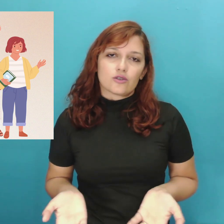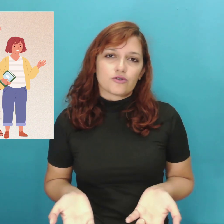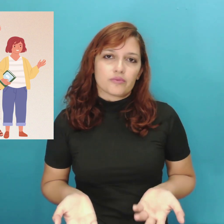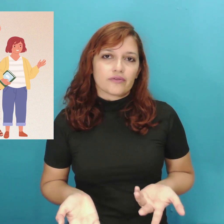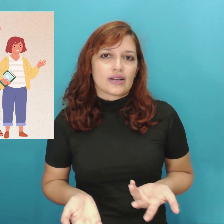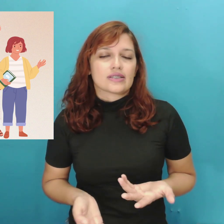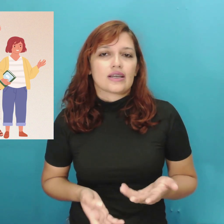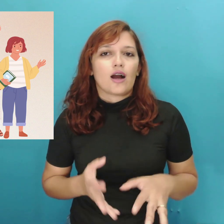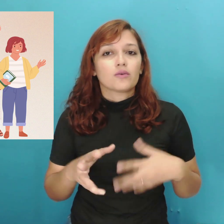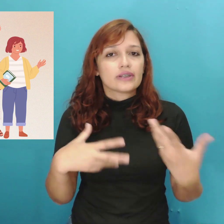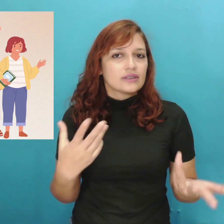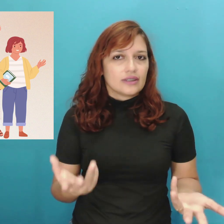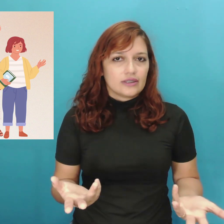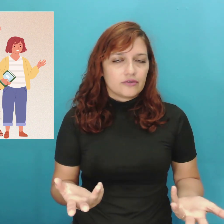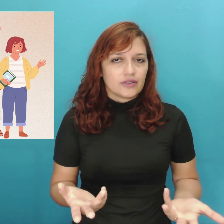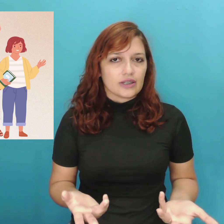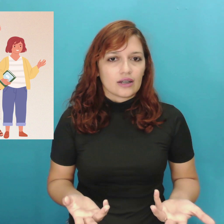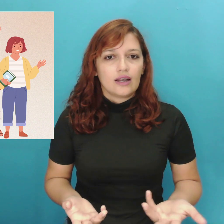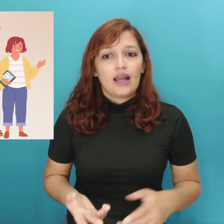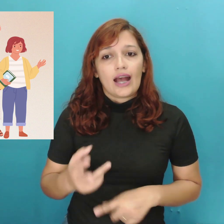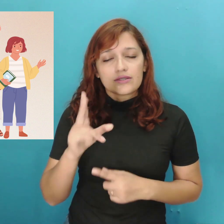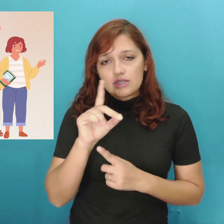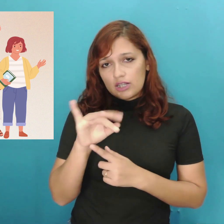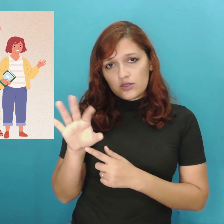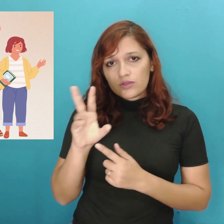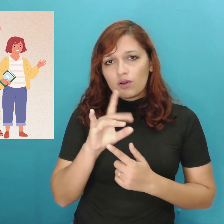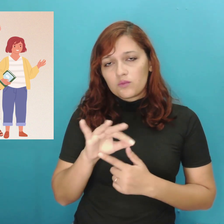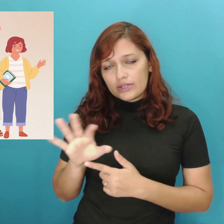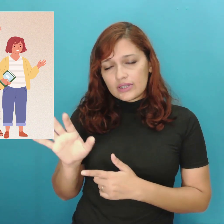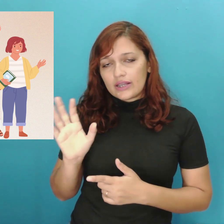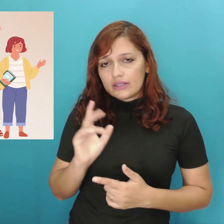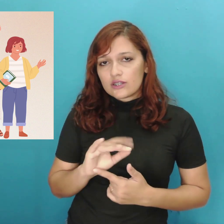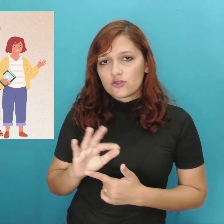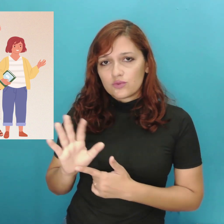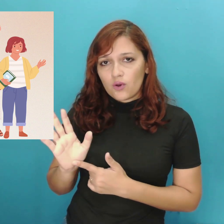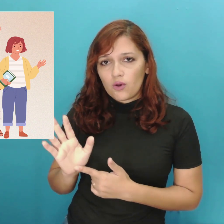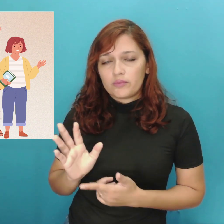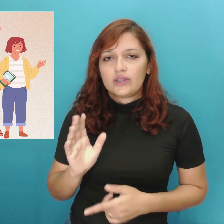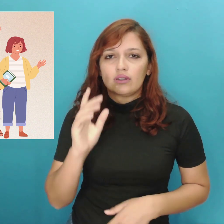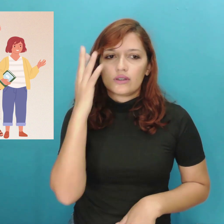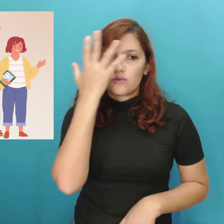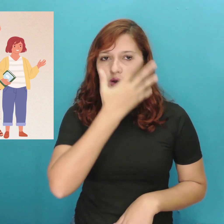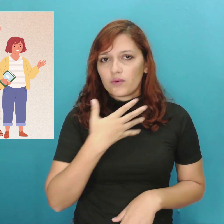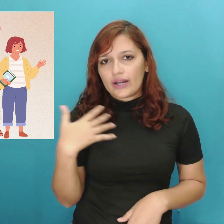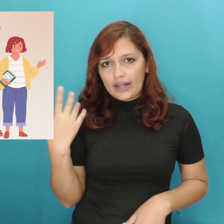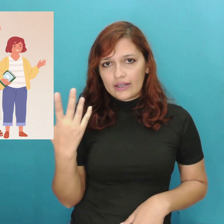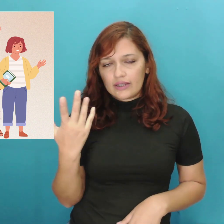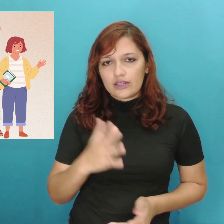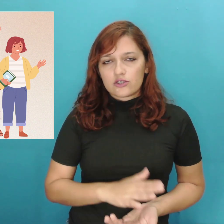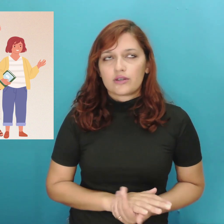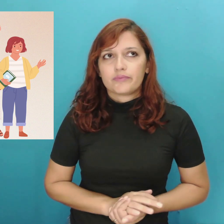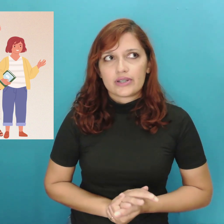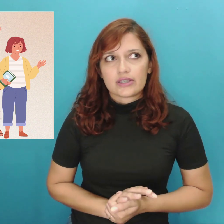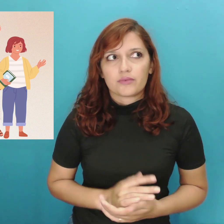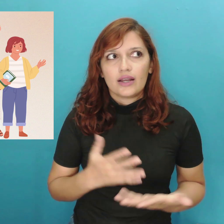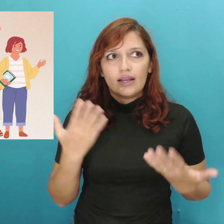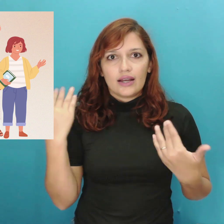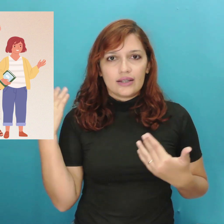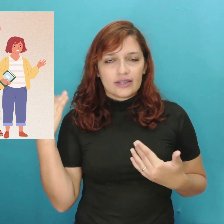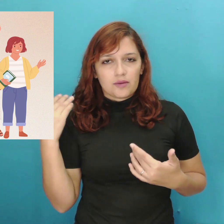costuma fazer, algo que te identifica. Às vezes eles usam algumas letras do nome com alguma característica. Por exemplo, antigamente